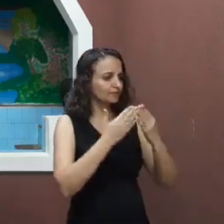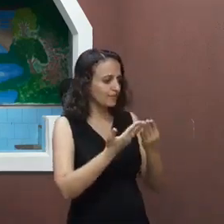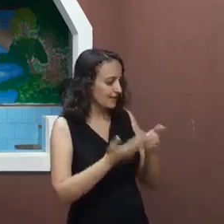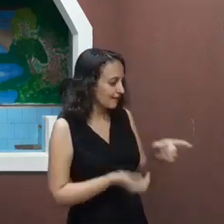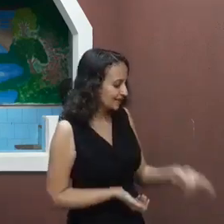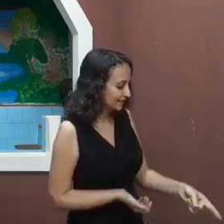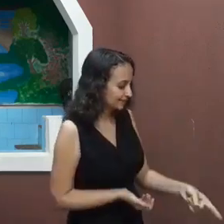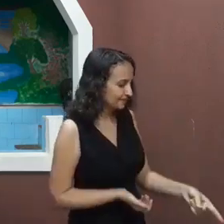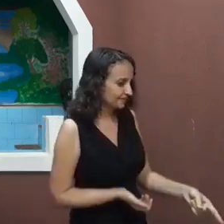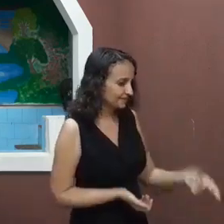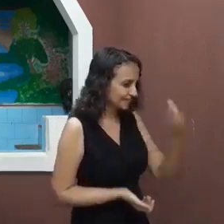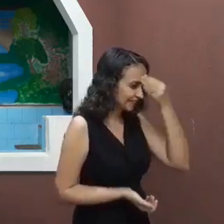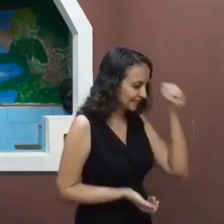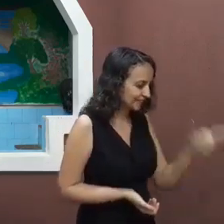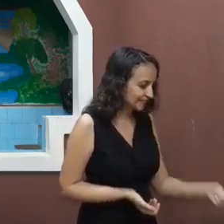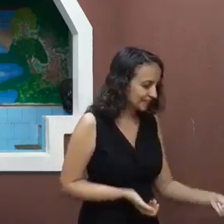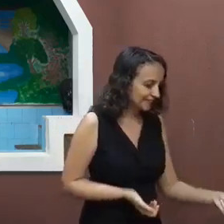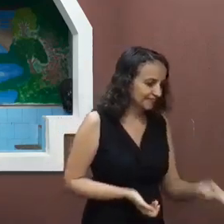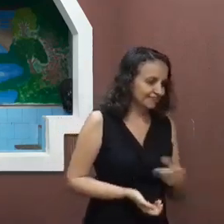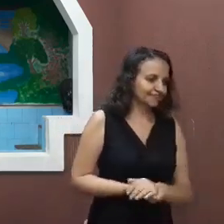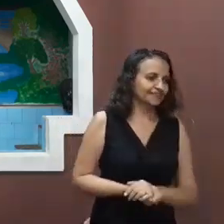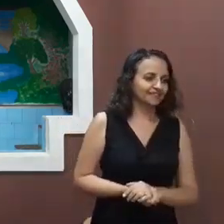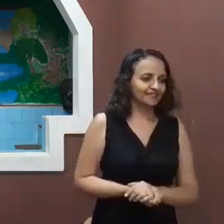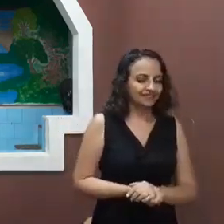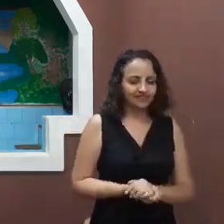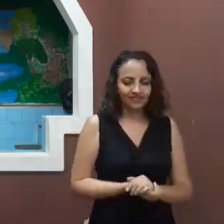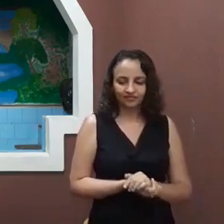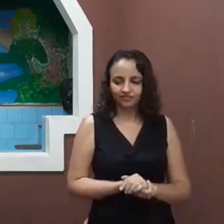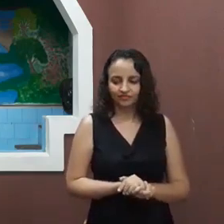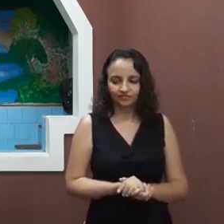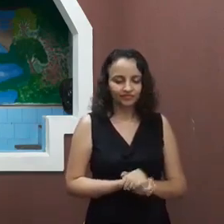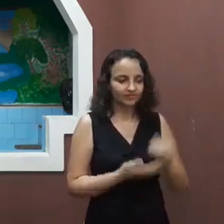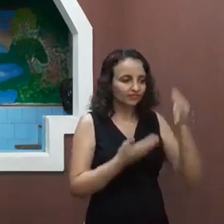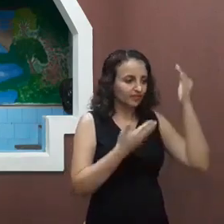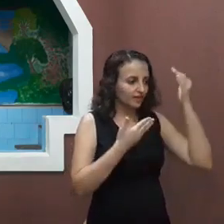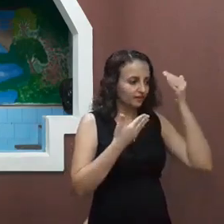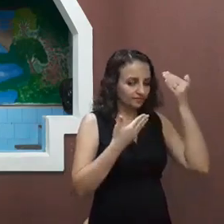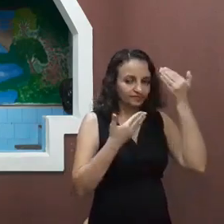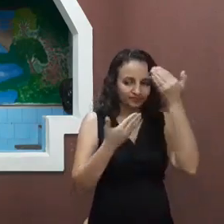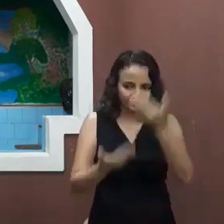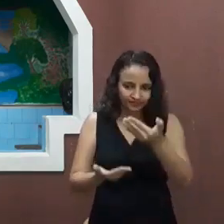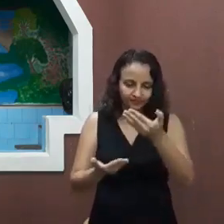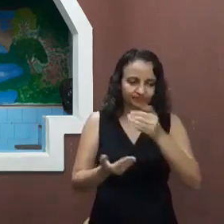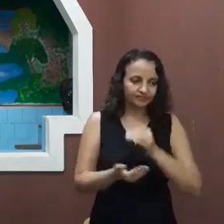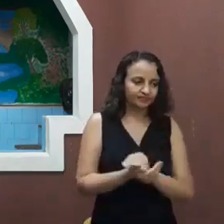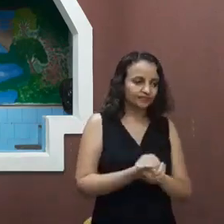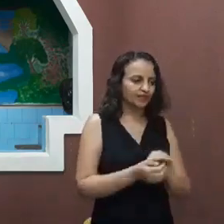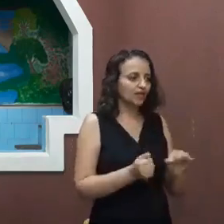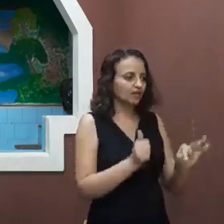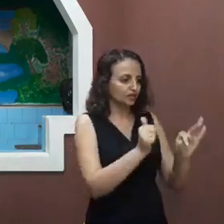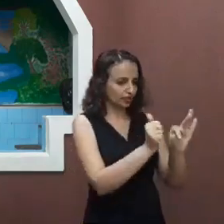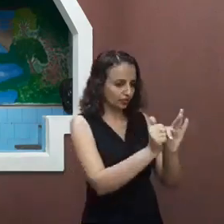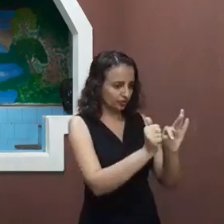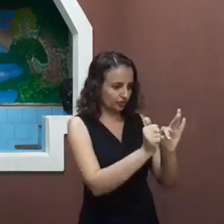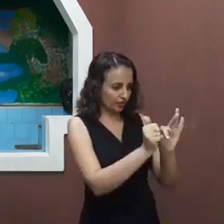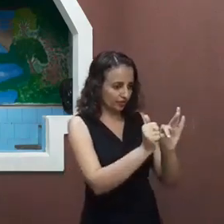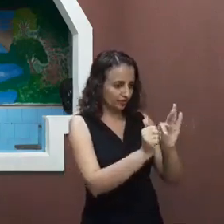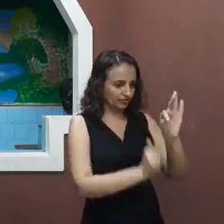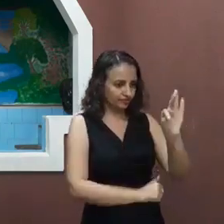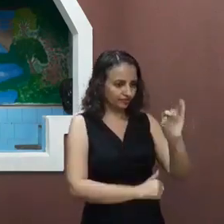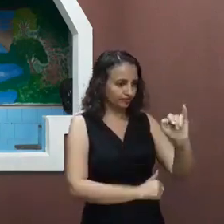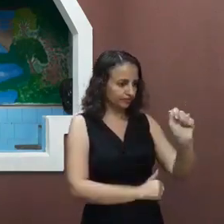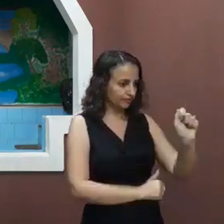fazendo um favor. Muito obrigado. Vamos falar em Tiago. Nós